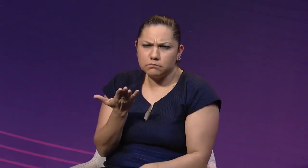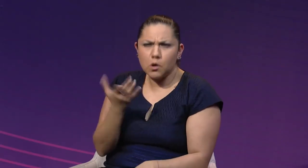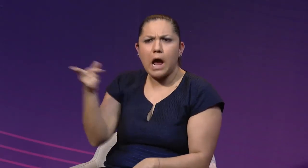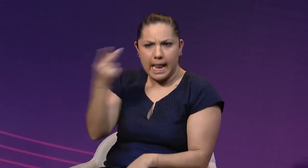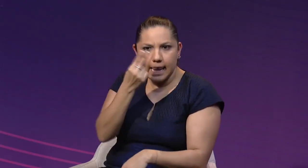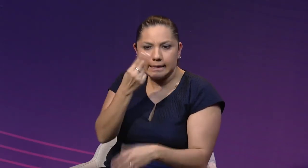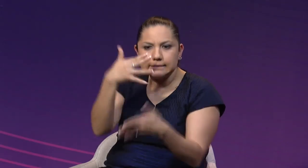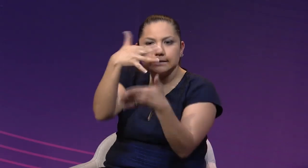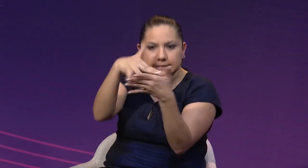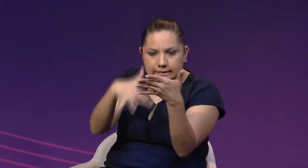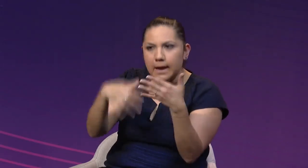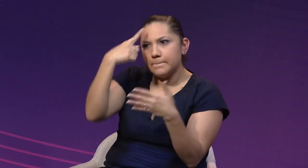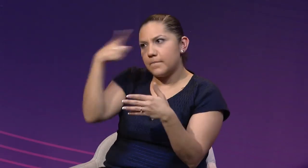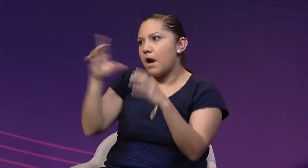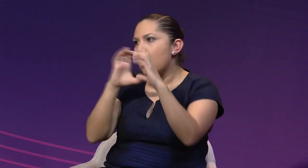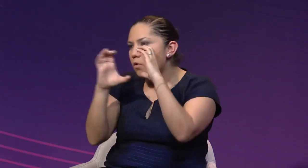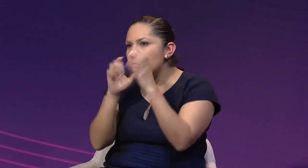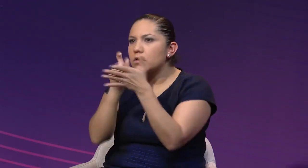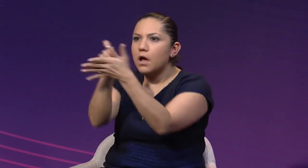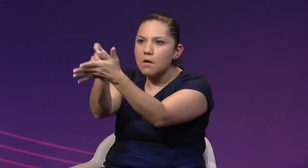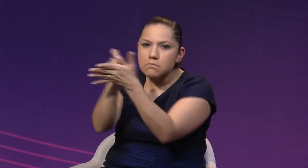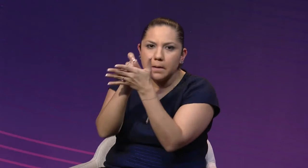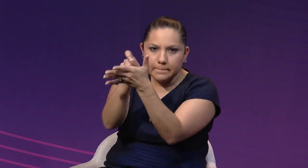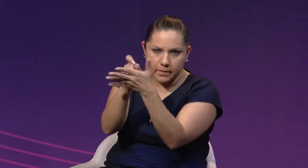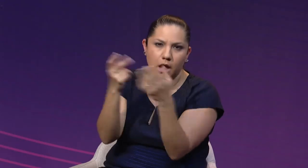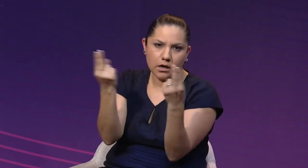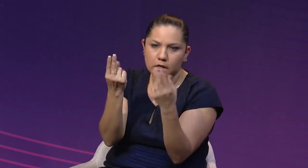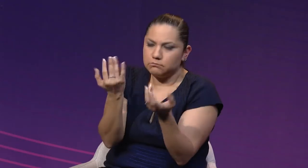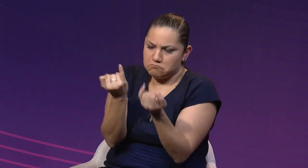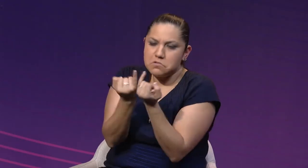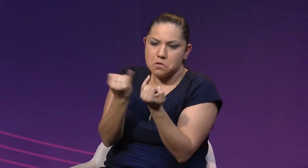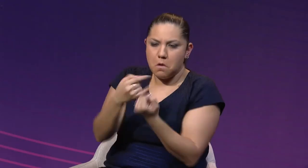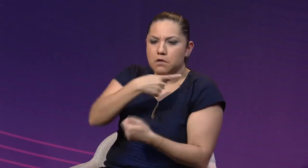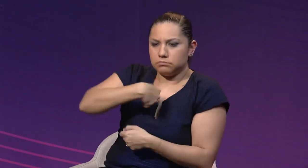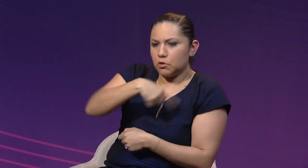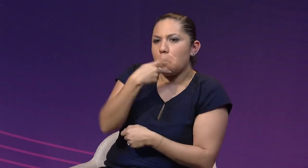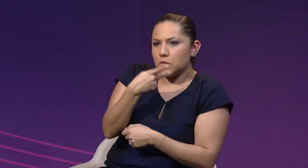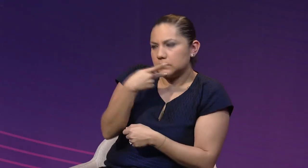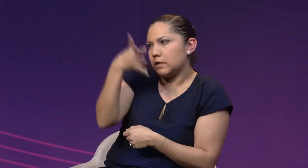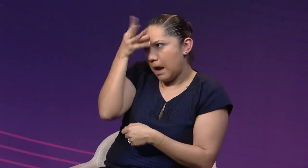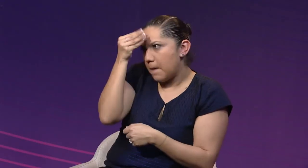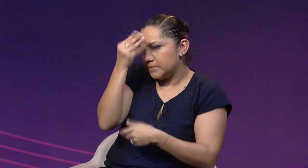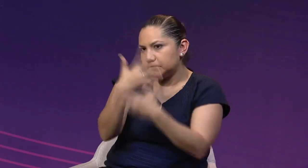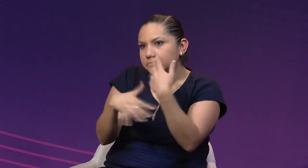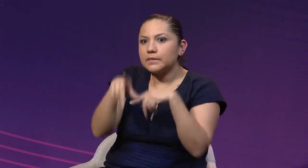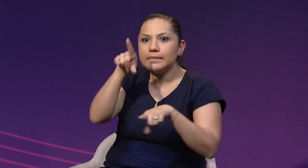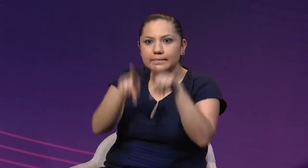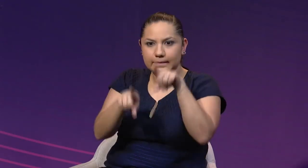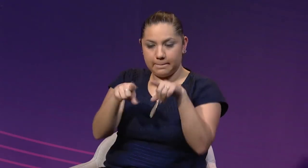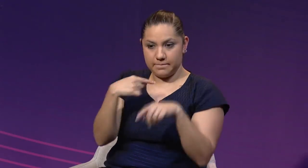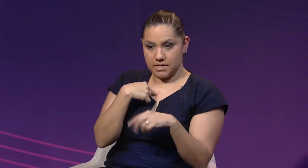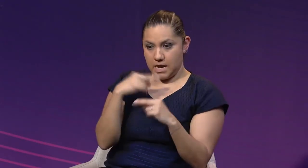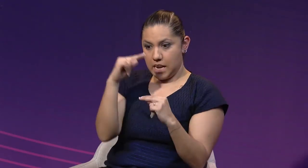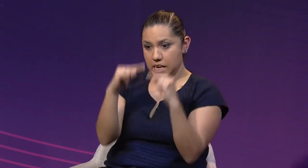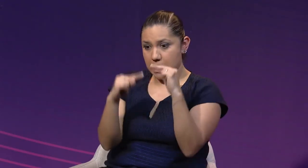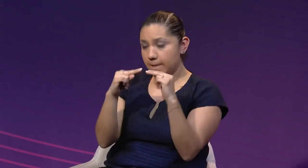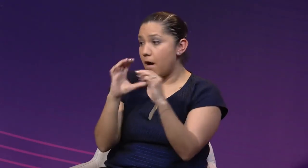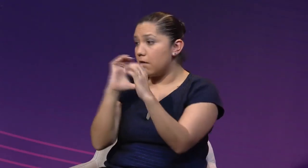gramática. Igual que como lo hacemos en el español, ¿no? Cuando incluso el mismo español hay que estudiarlo bien y aprender acerca del